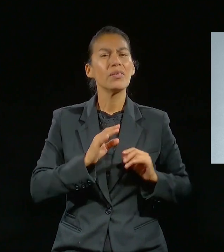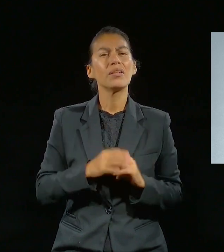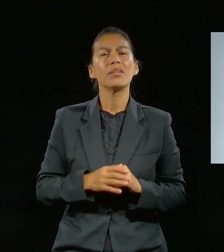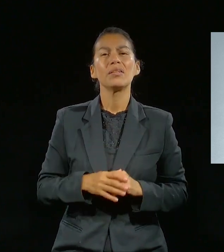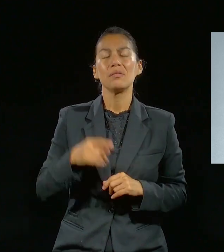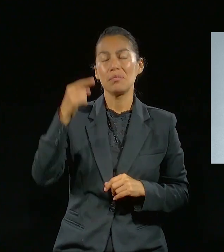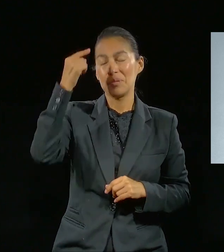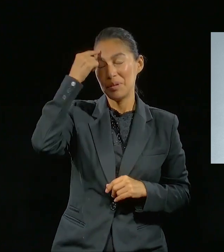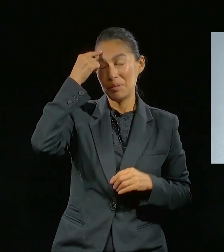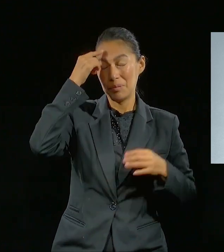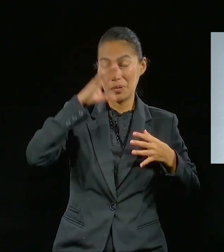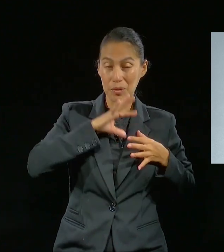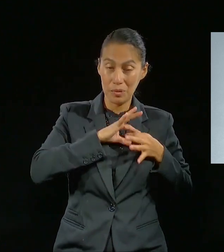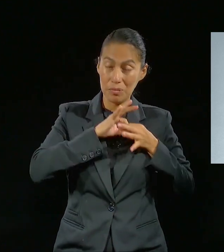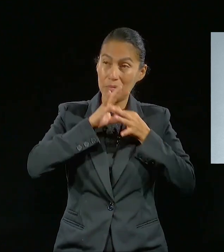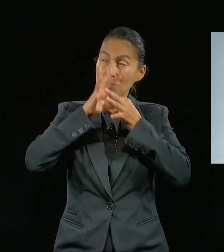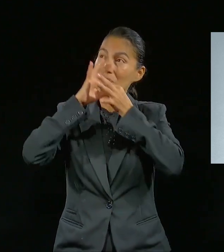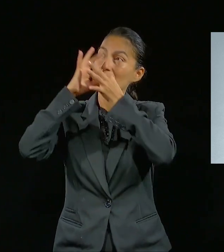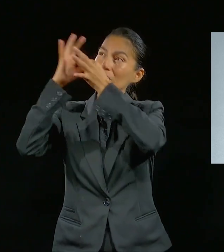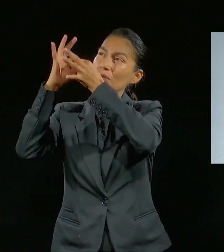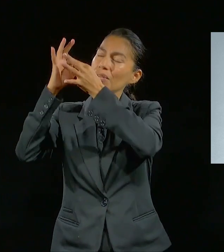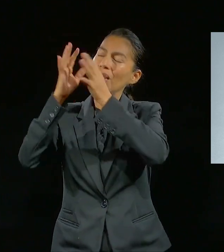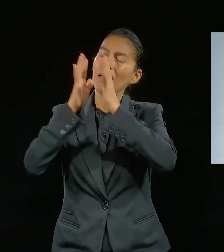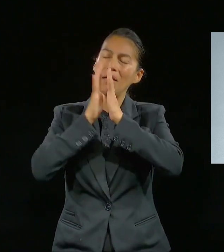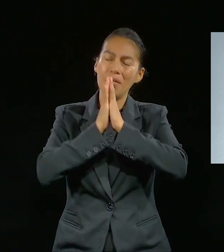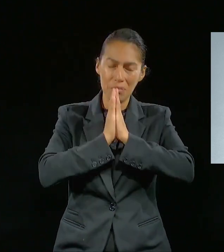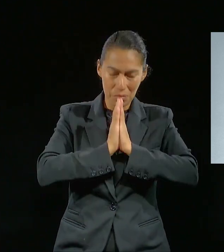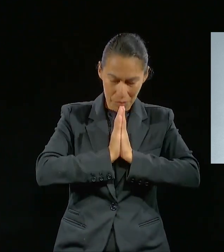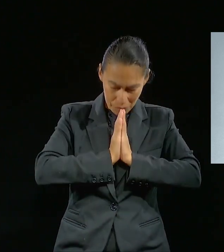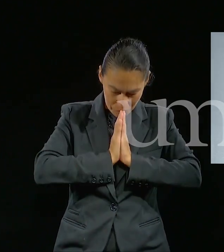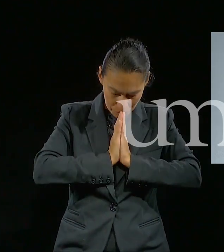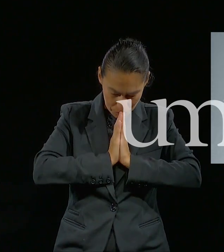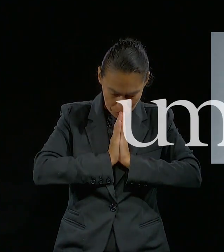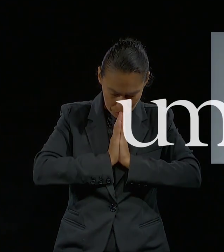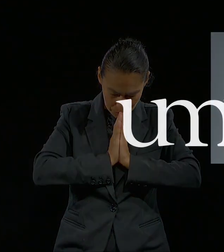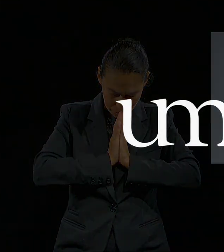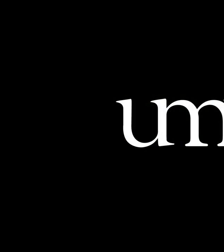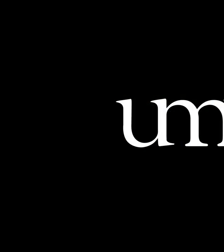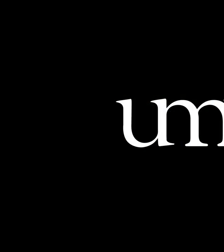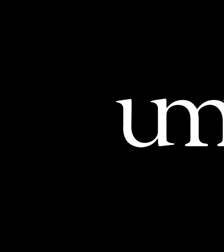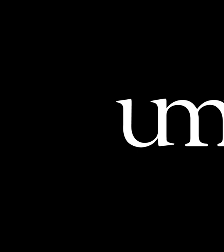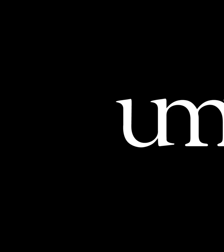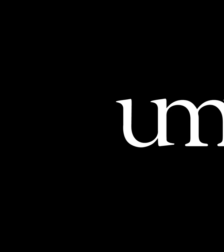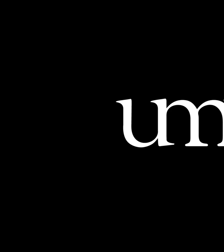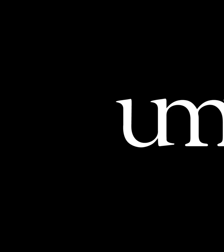corazones y vuestros pensamientos en Cristo Jesús. Amén.